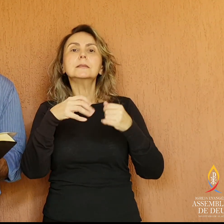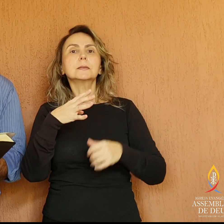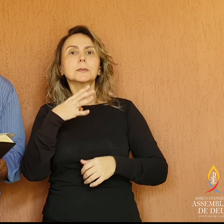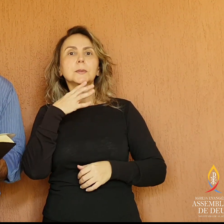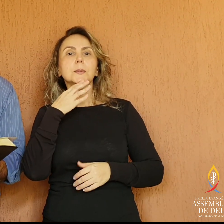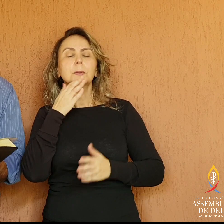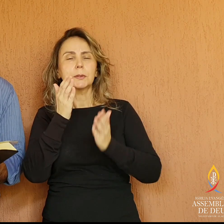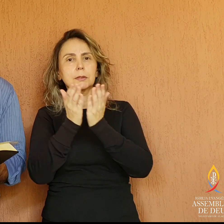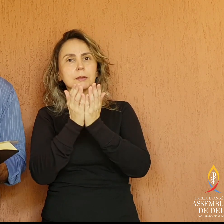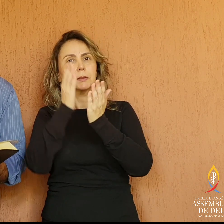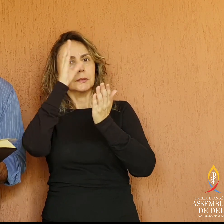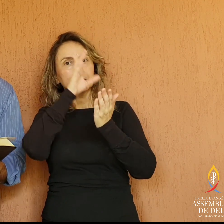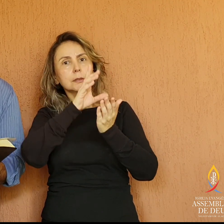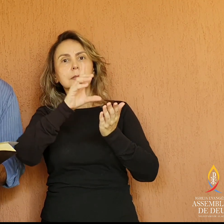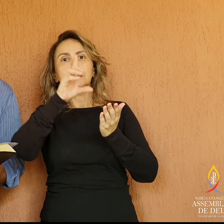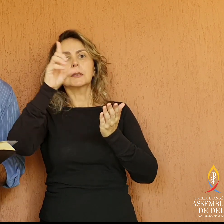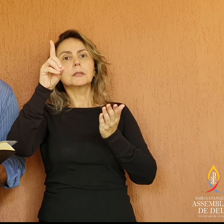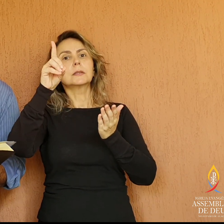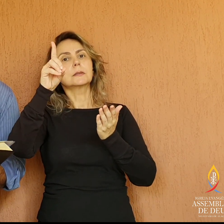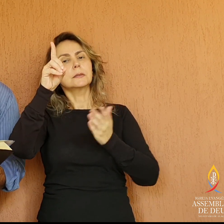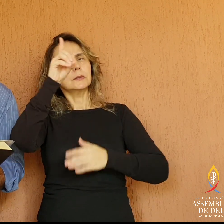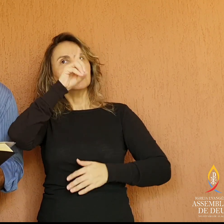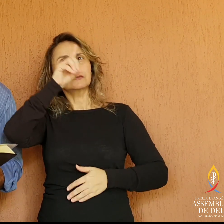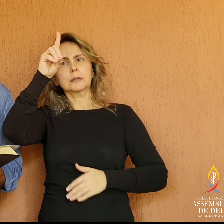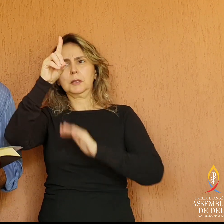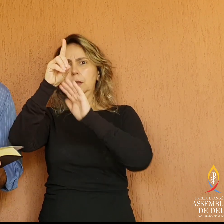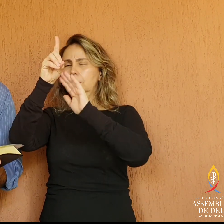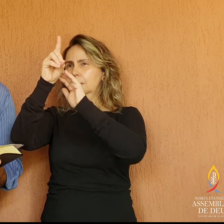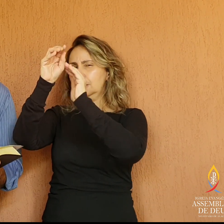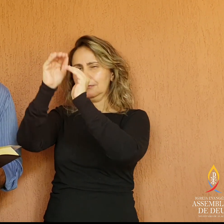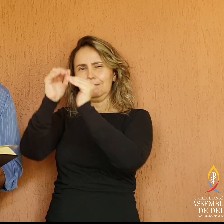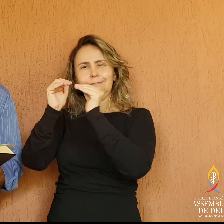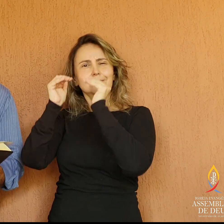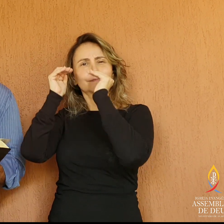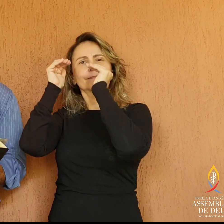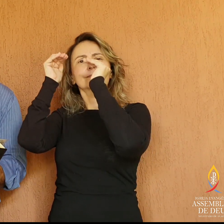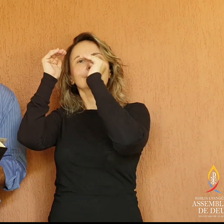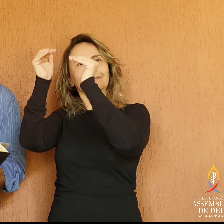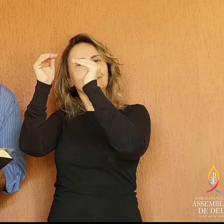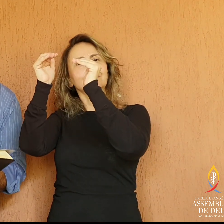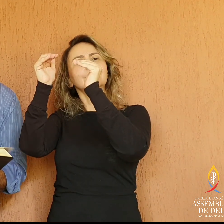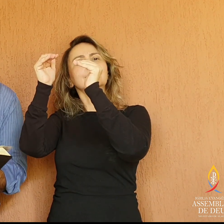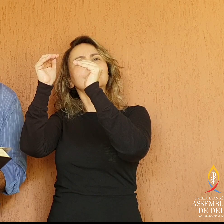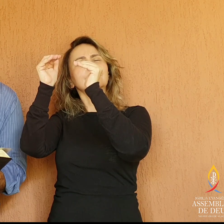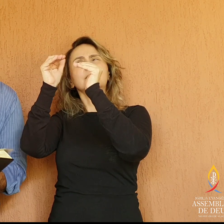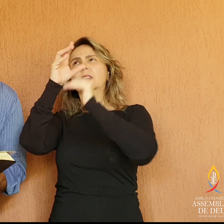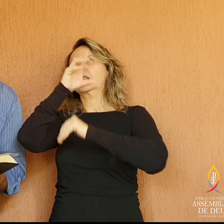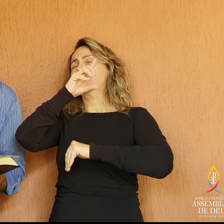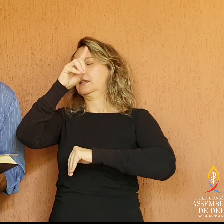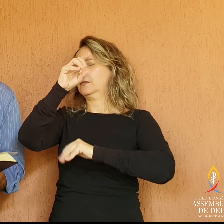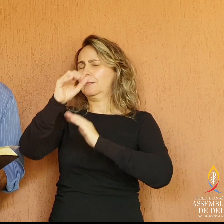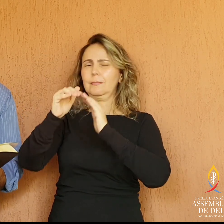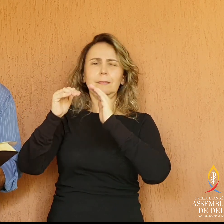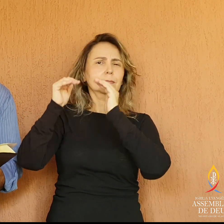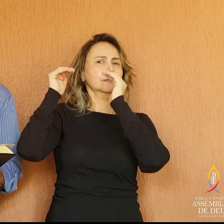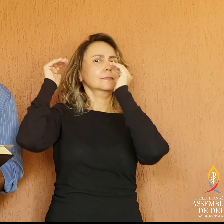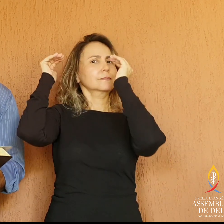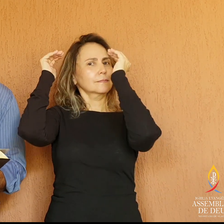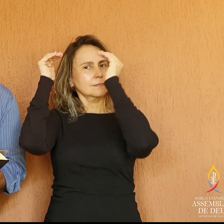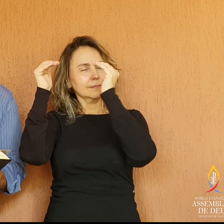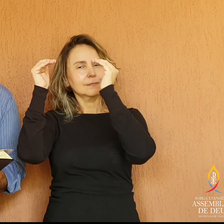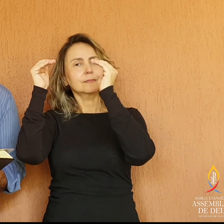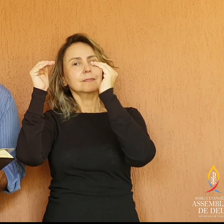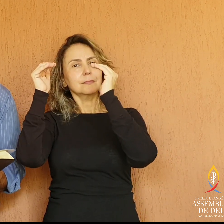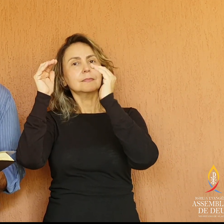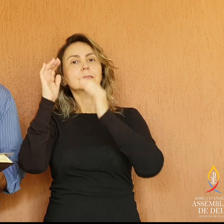precisa conhecer que Deus é sobre todas as coisas, é maior, é soberano. Você